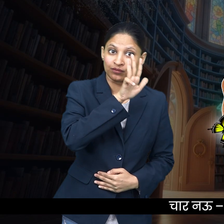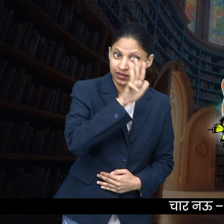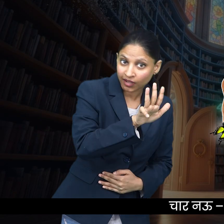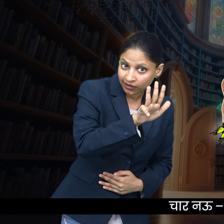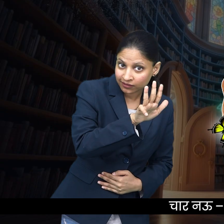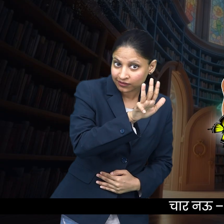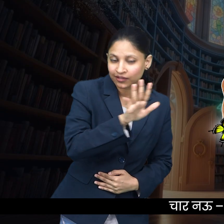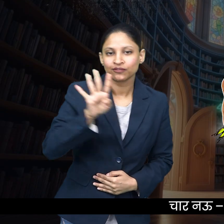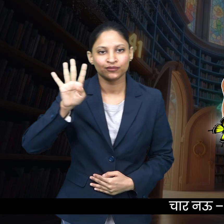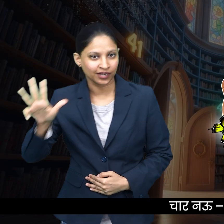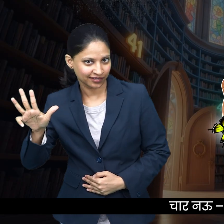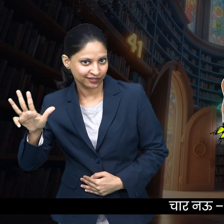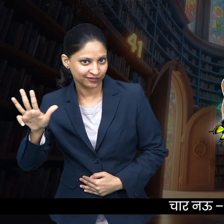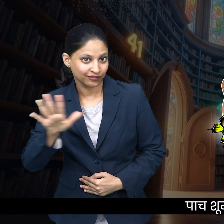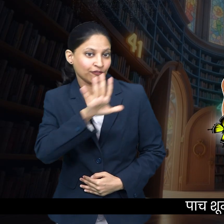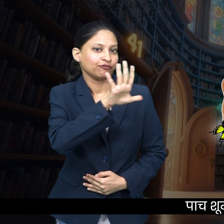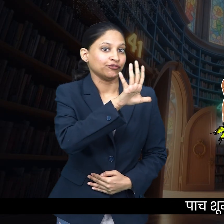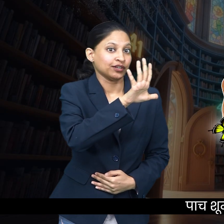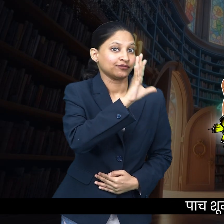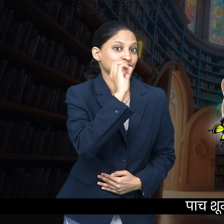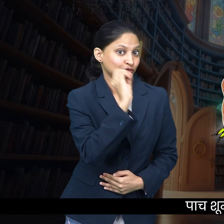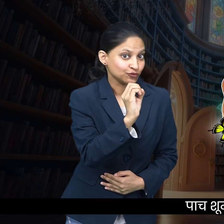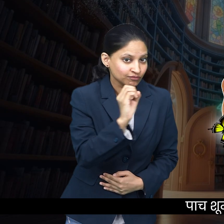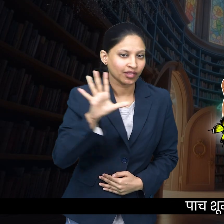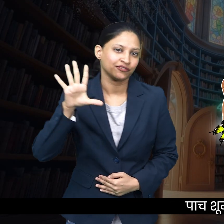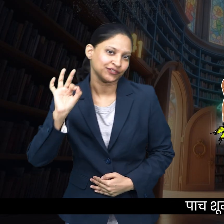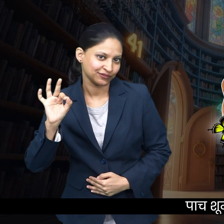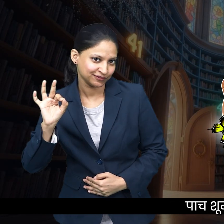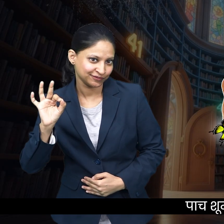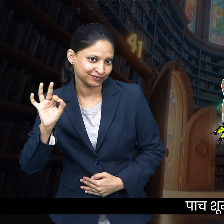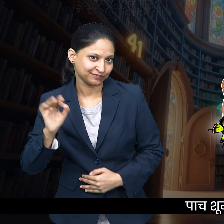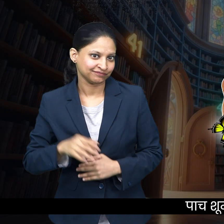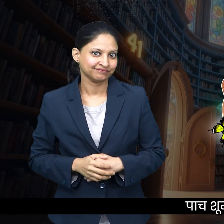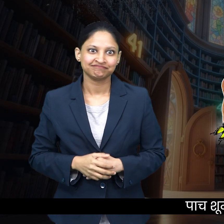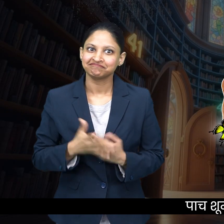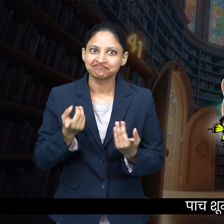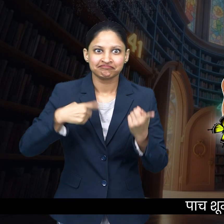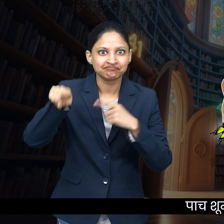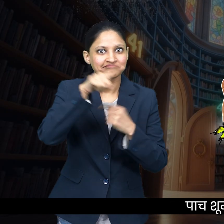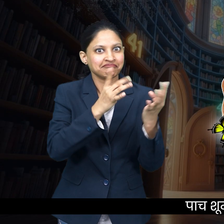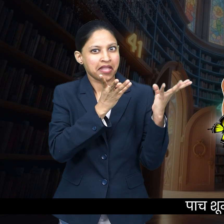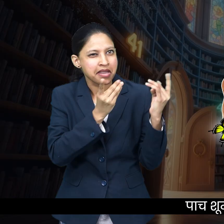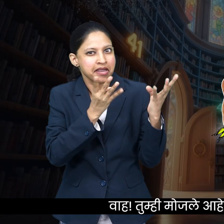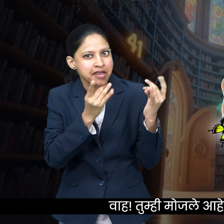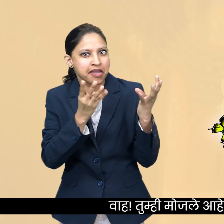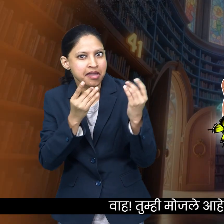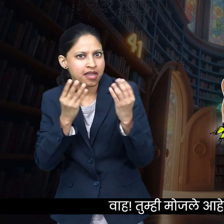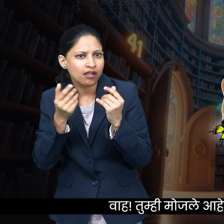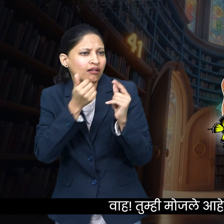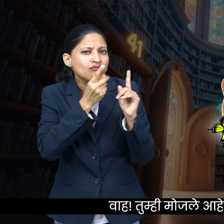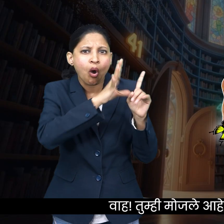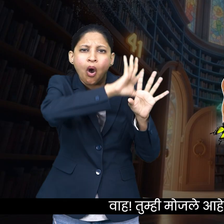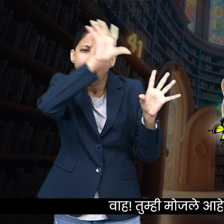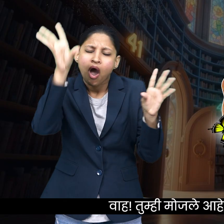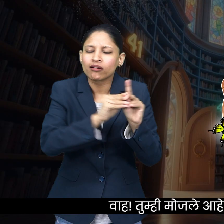4 9 49, 5 0 50. वा,